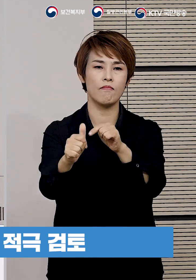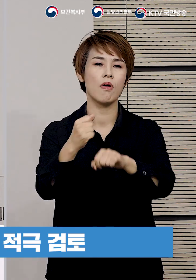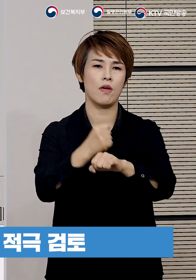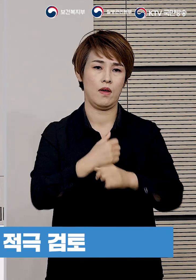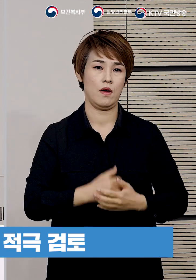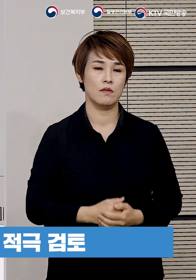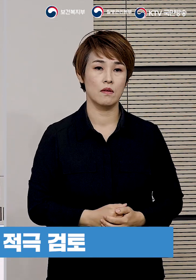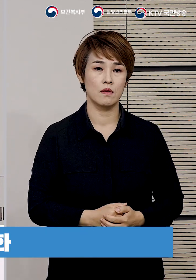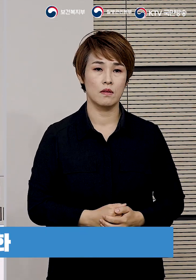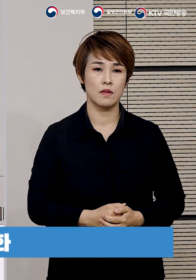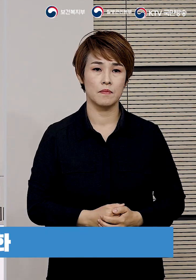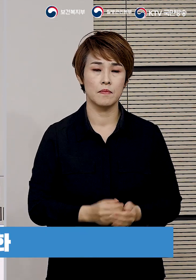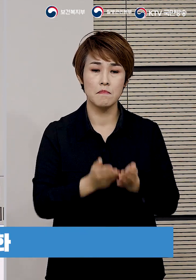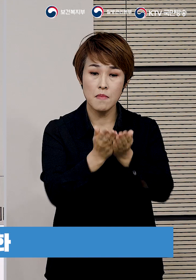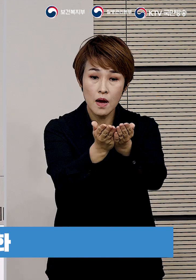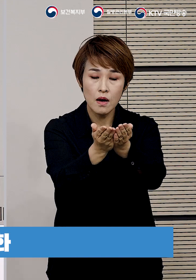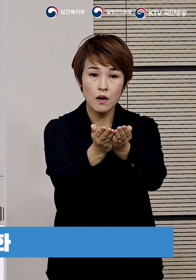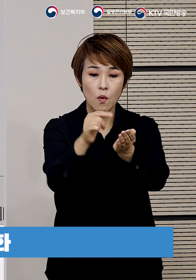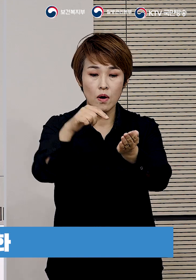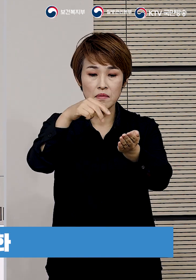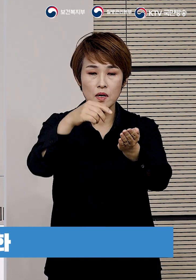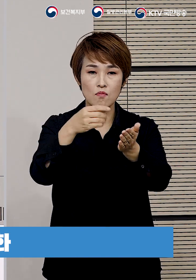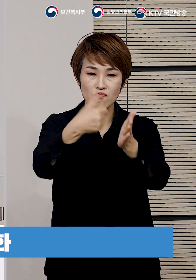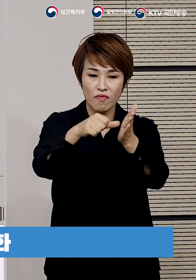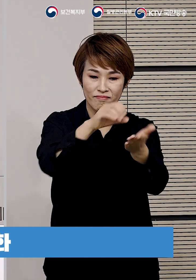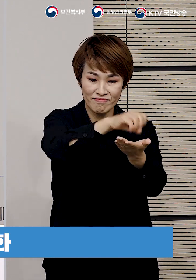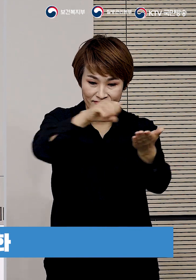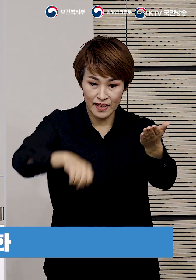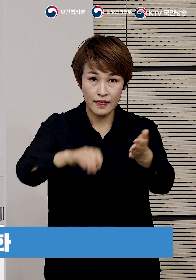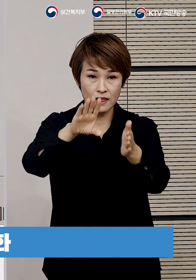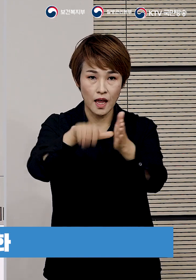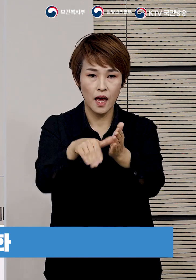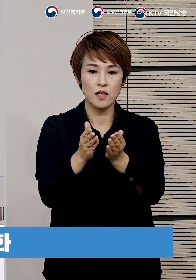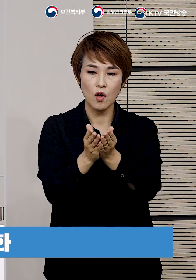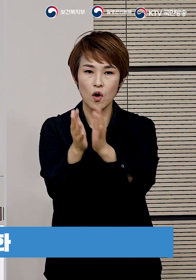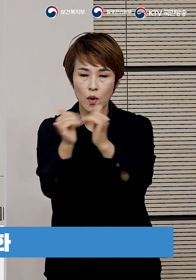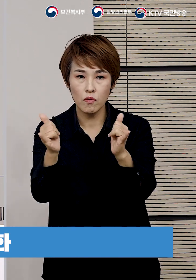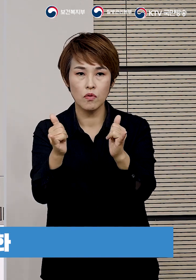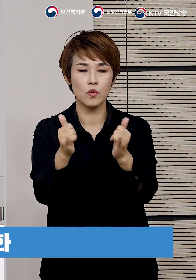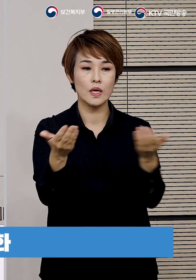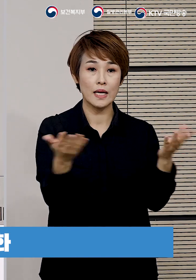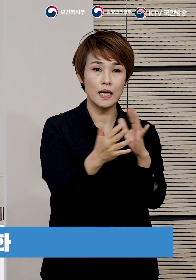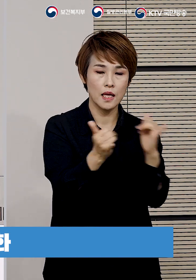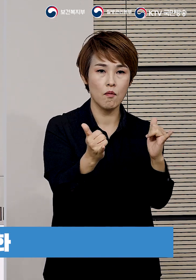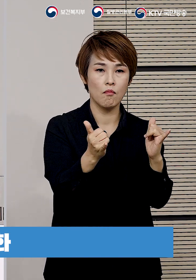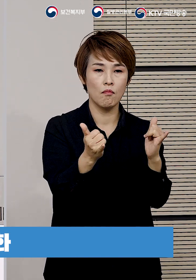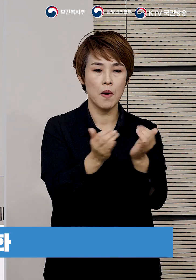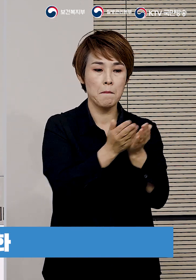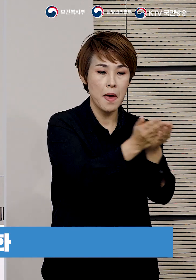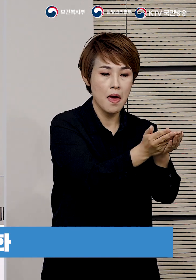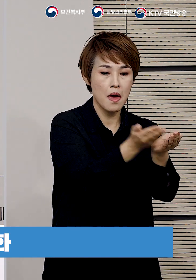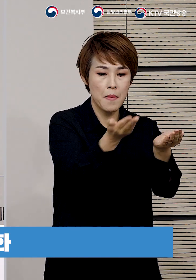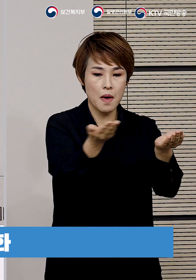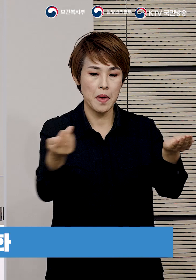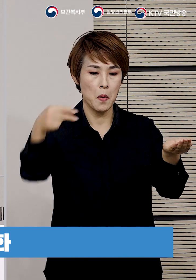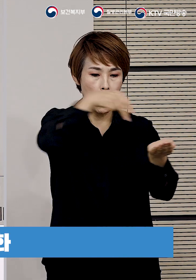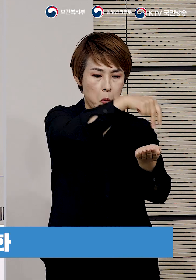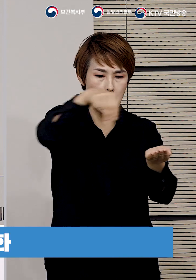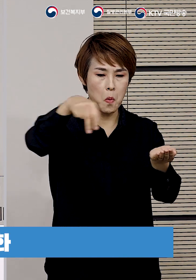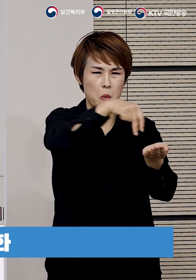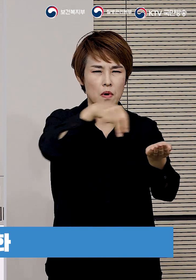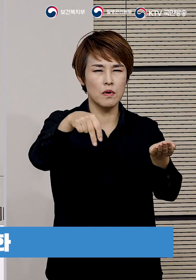검토하겠습니다. 항만 내의 하역 과정에서 선원과 하역 근로자의 선박 간 이동과